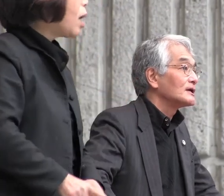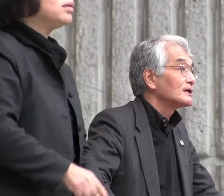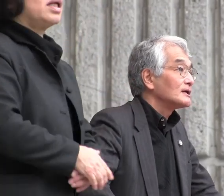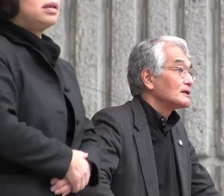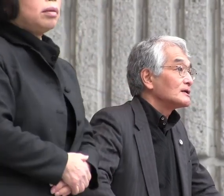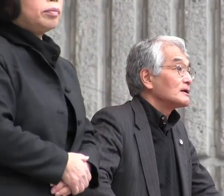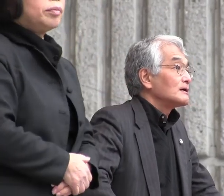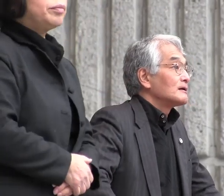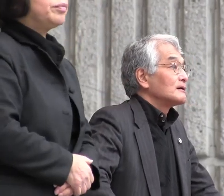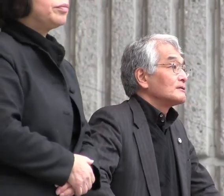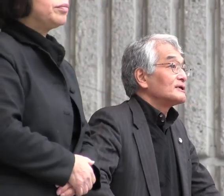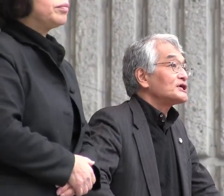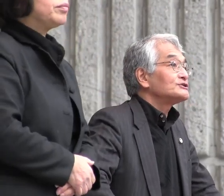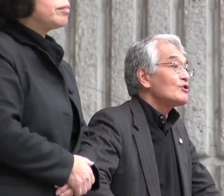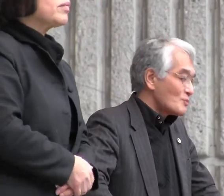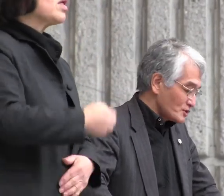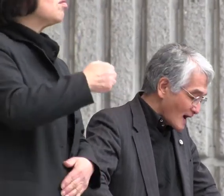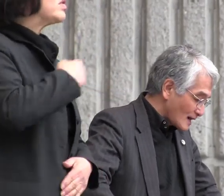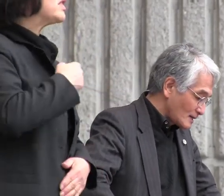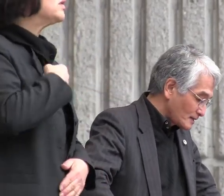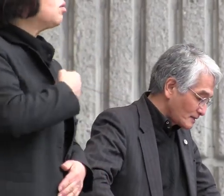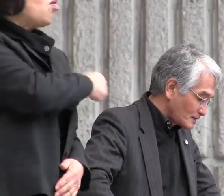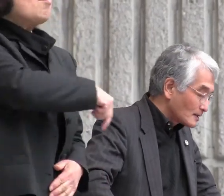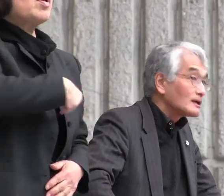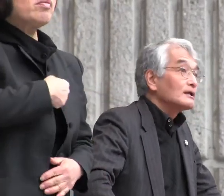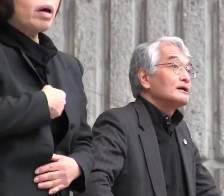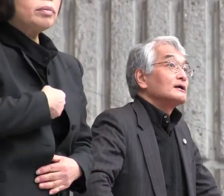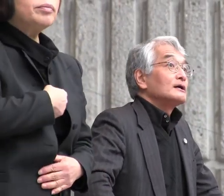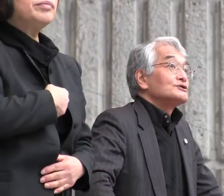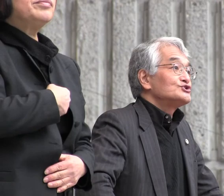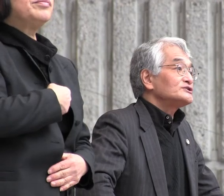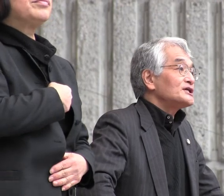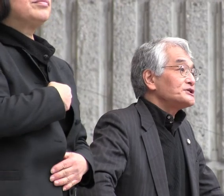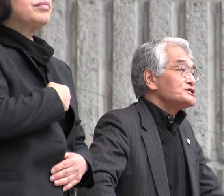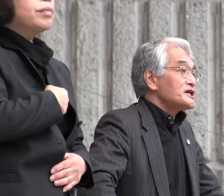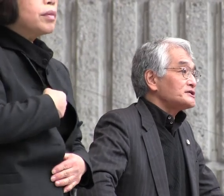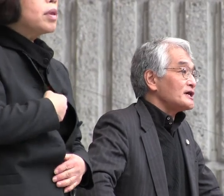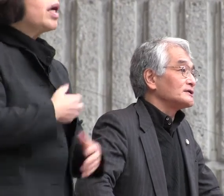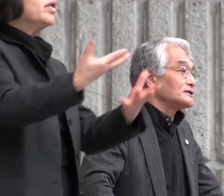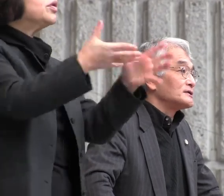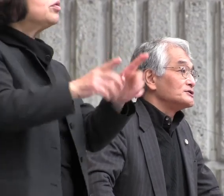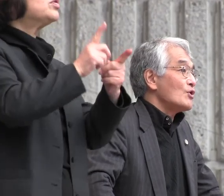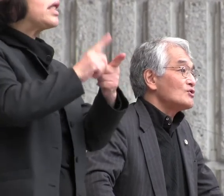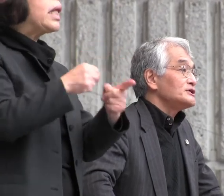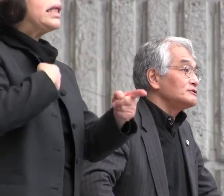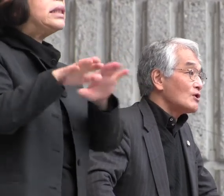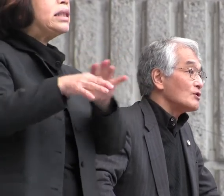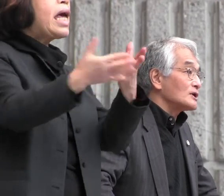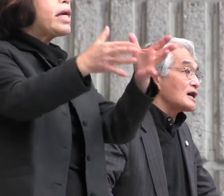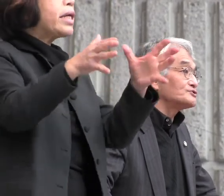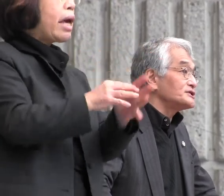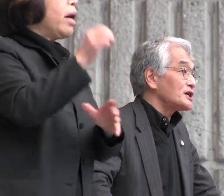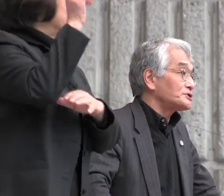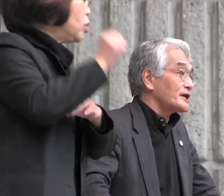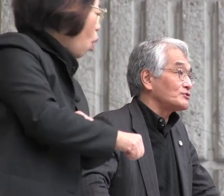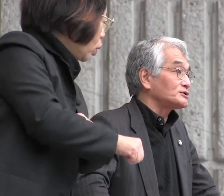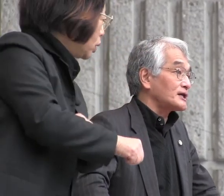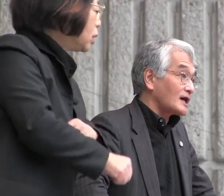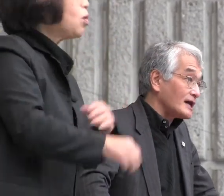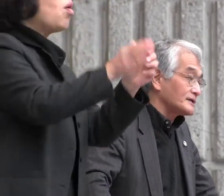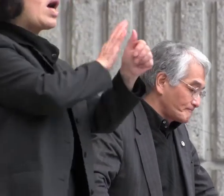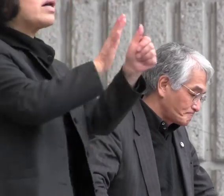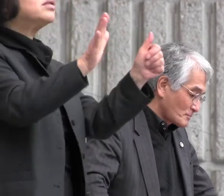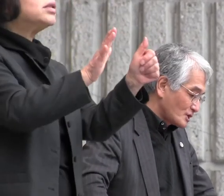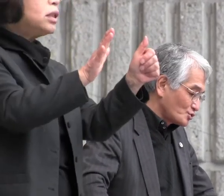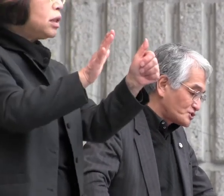。私の思いは、集団的自衛権容認の閣議決定の